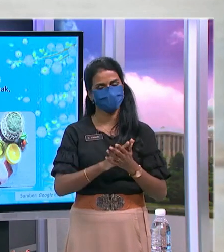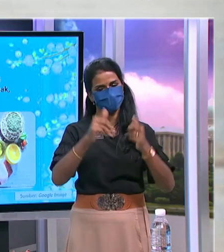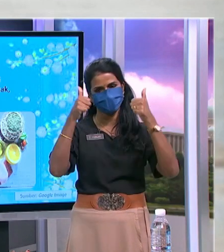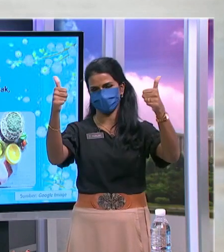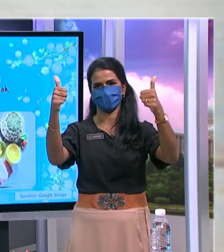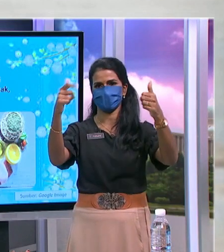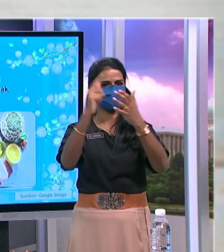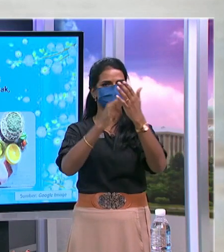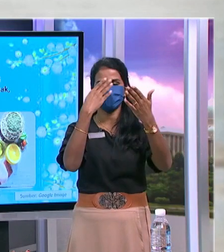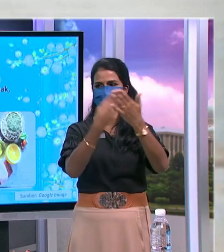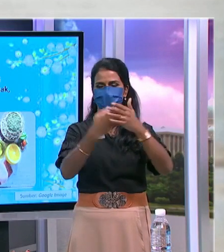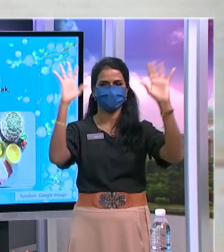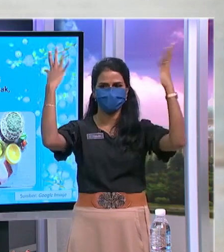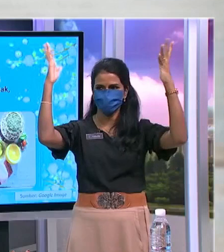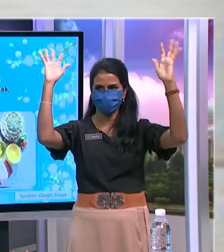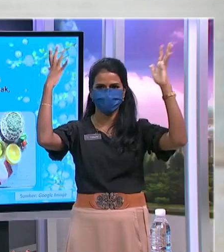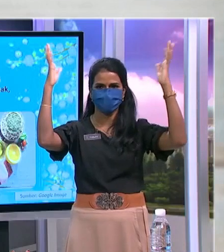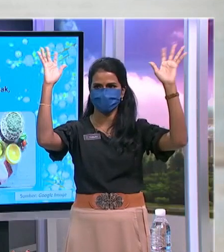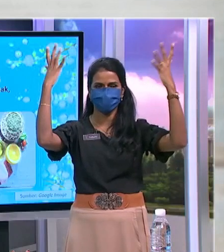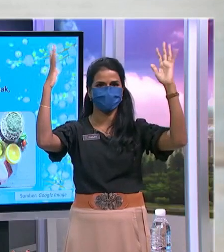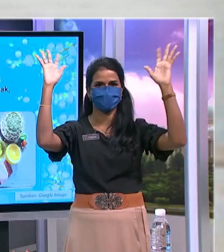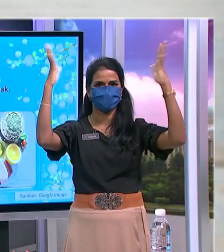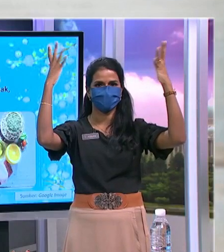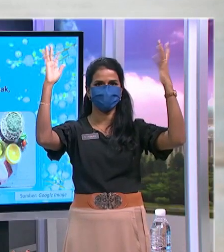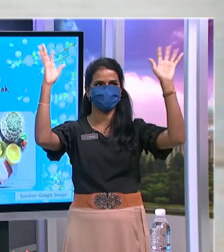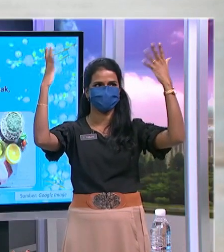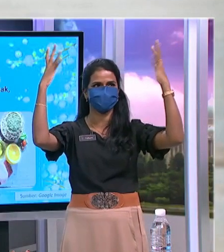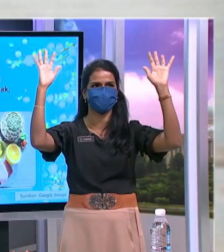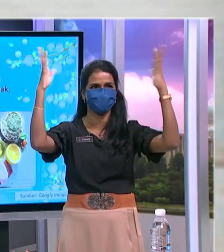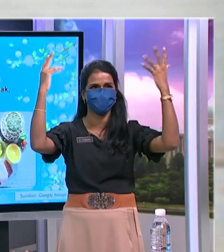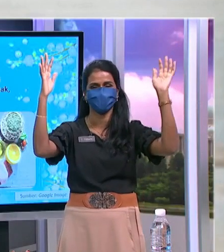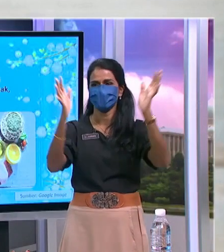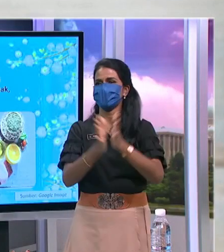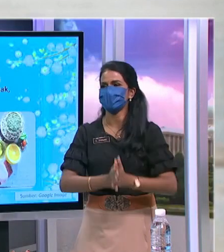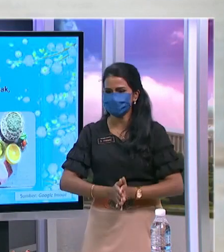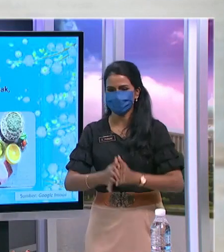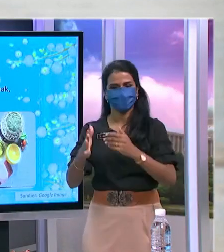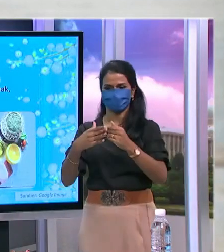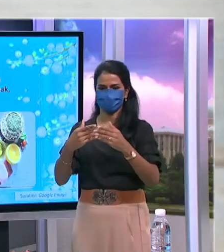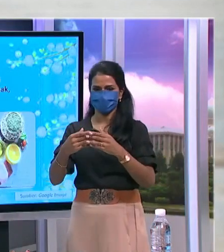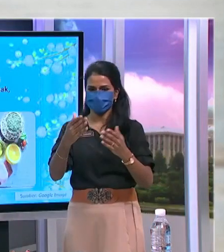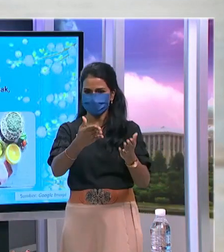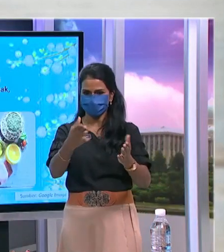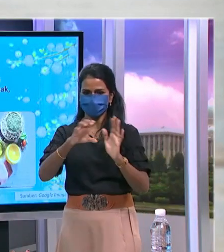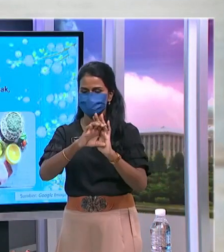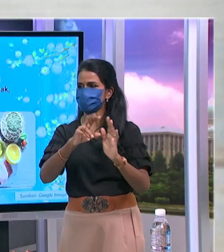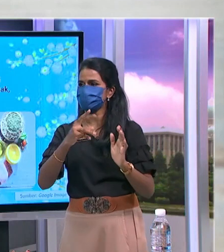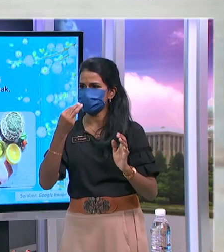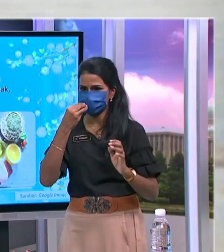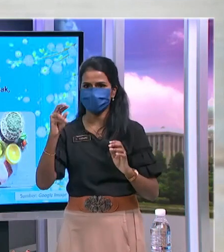Okey, terbaik. Terbaik. Semua terbaik jawapan. Bagus. Okey, tak apa. Ini adalah contoh